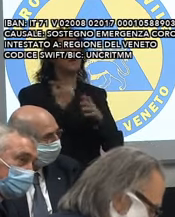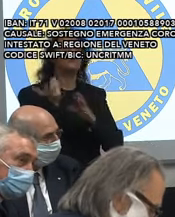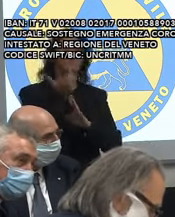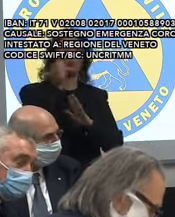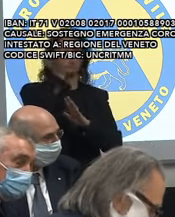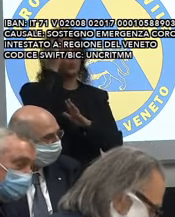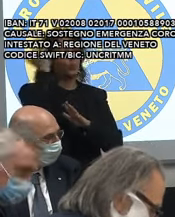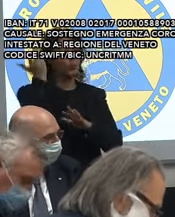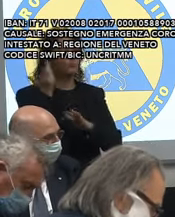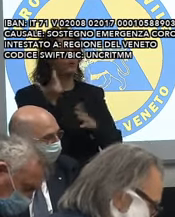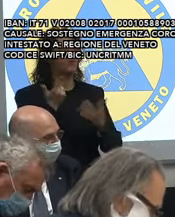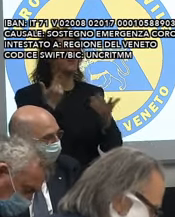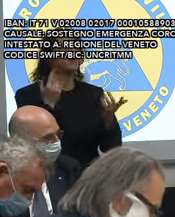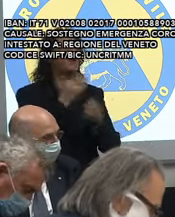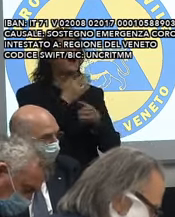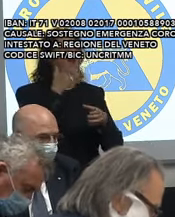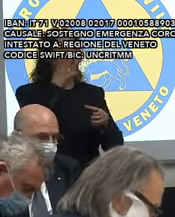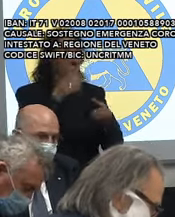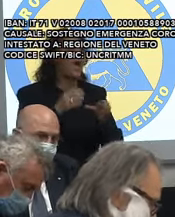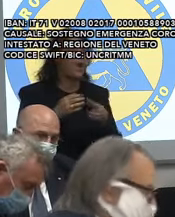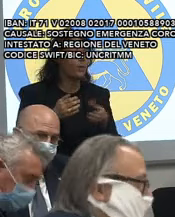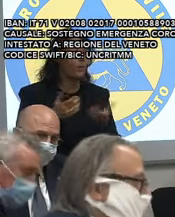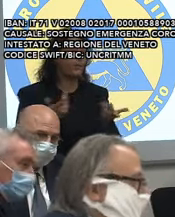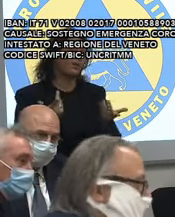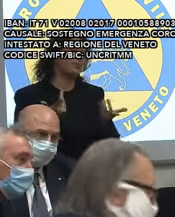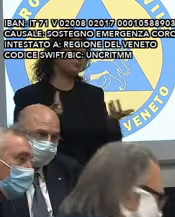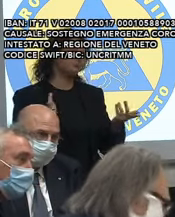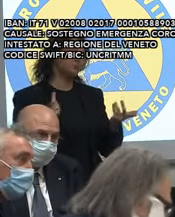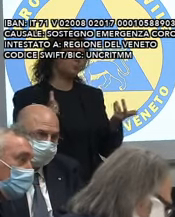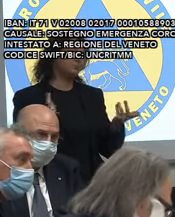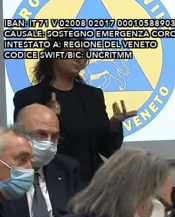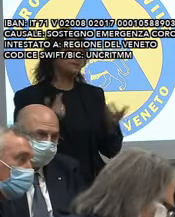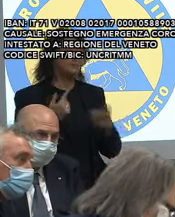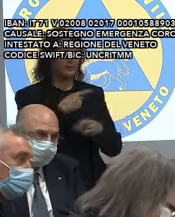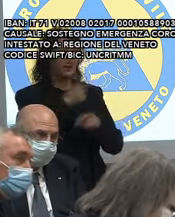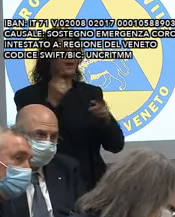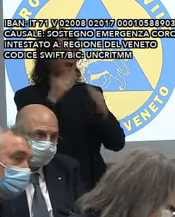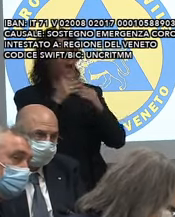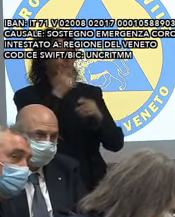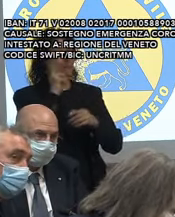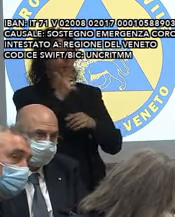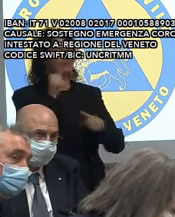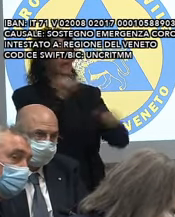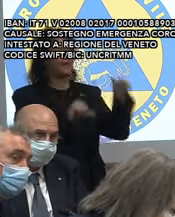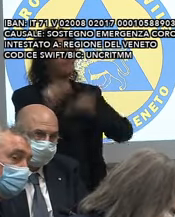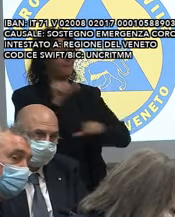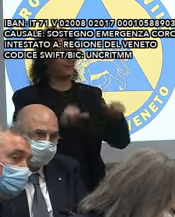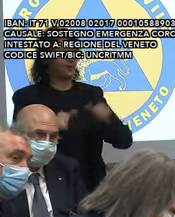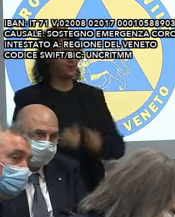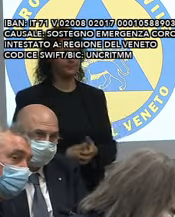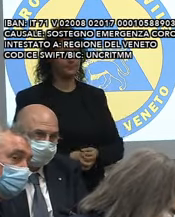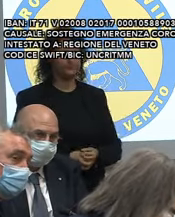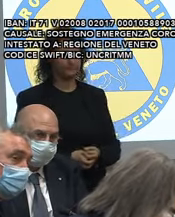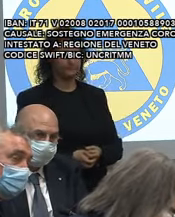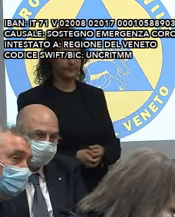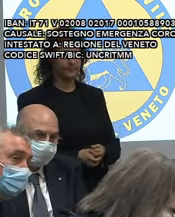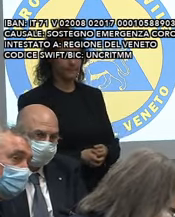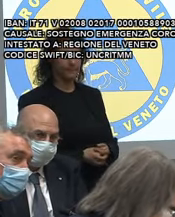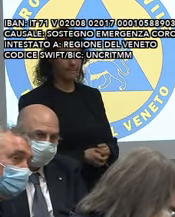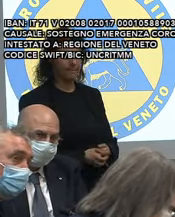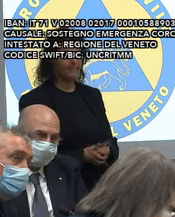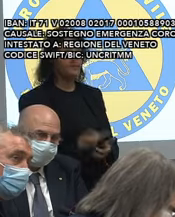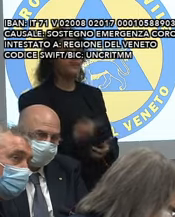caminetto, con il bicchiere d'acqua, insomma che non facciano i piccoli chimici, insomma. L'ultima domanda, la FIMG ha messo una nota. In